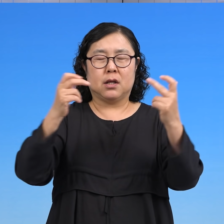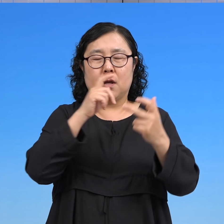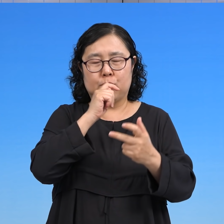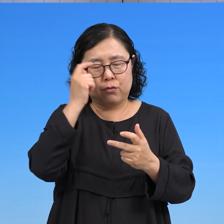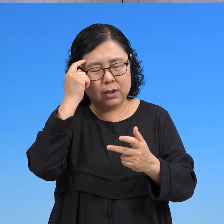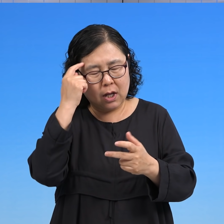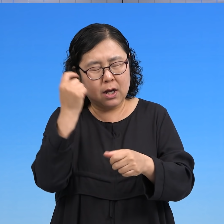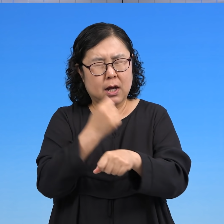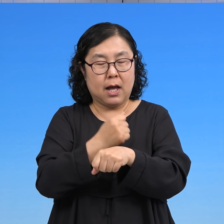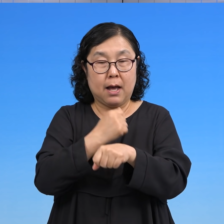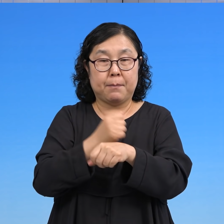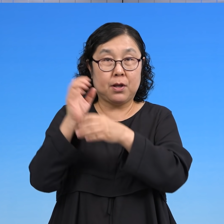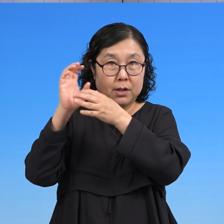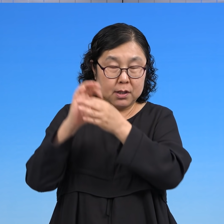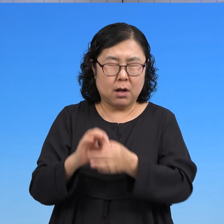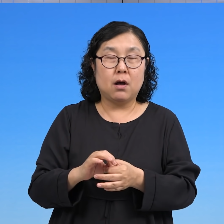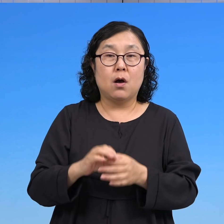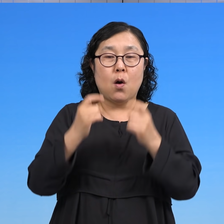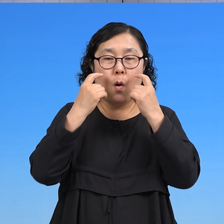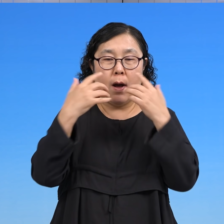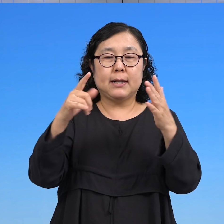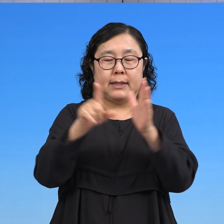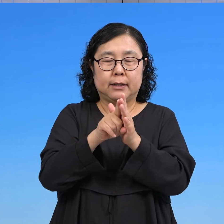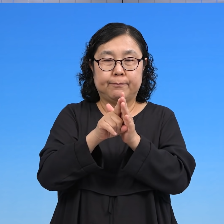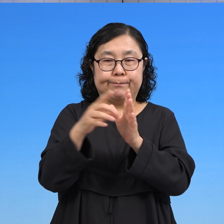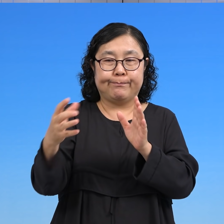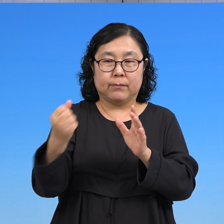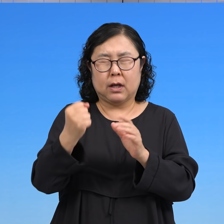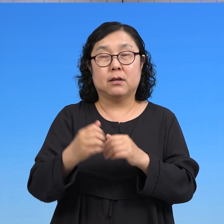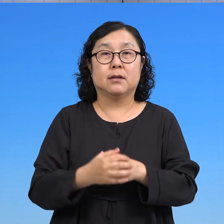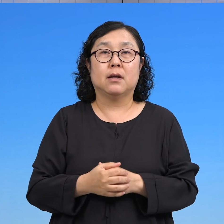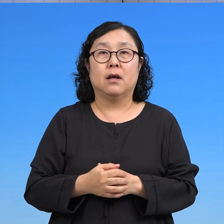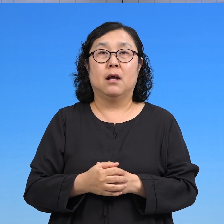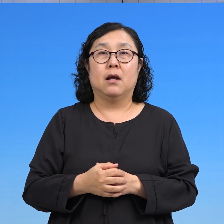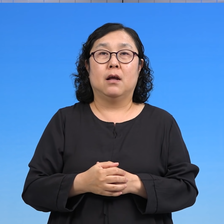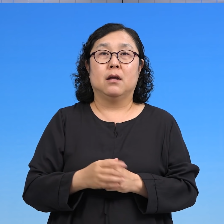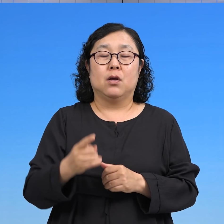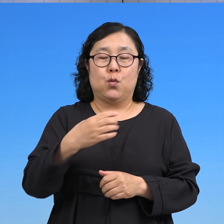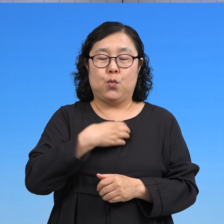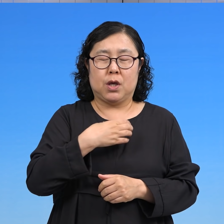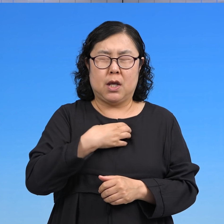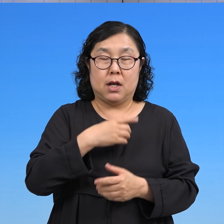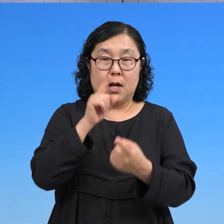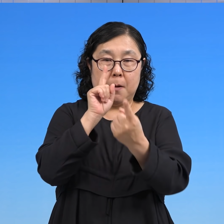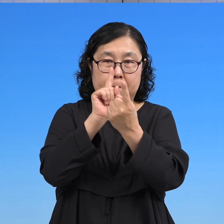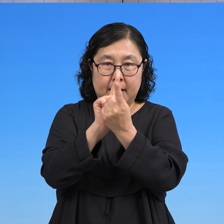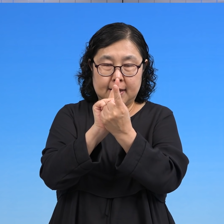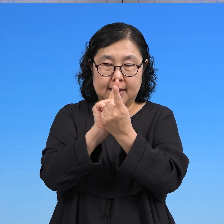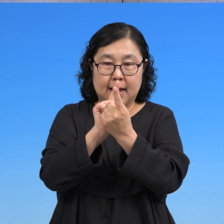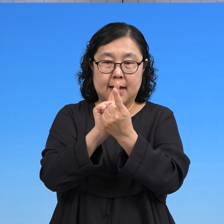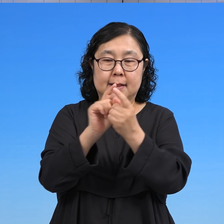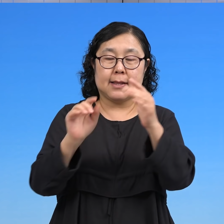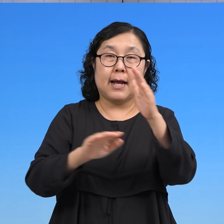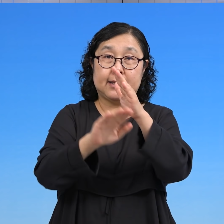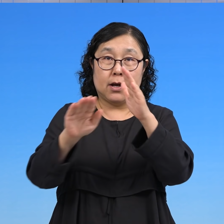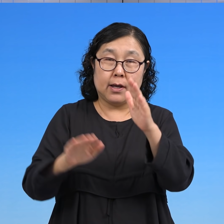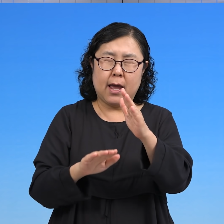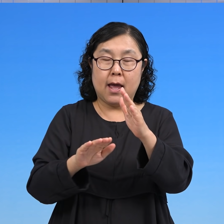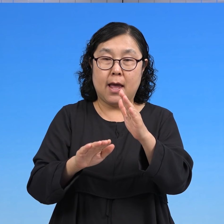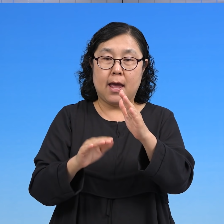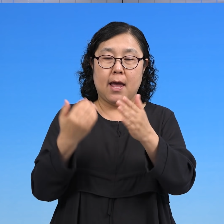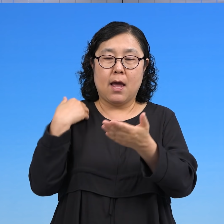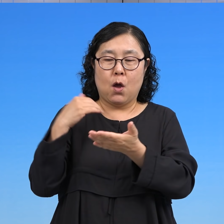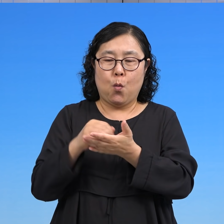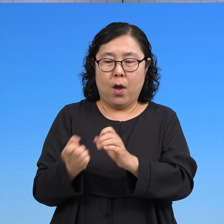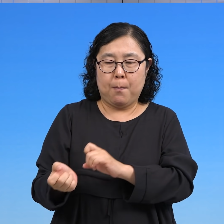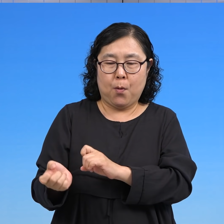자료도 찾아보고 하면서 저는 확신하게 됐습니다. 오늘날 이 위기를 만난 가정에 회복의 대안이